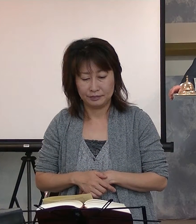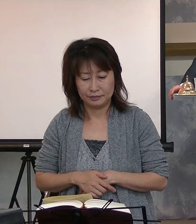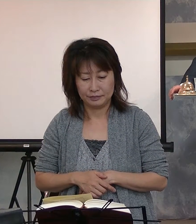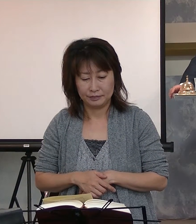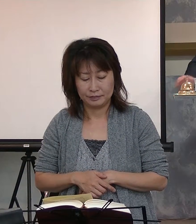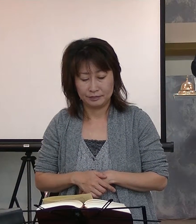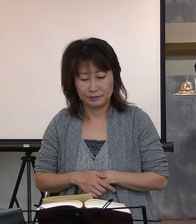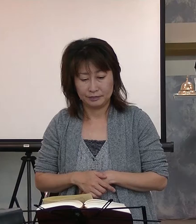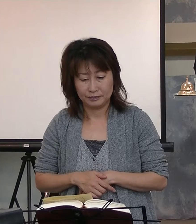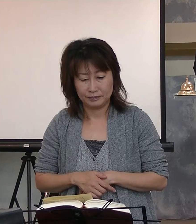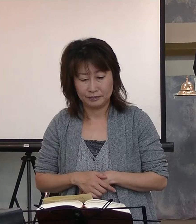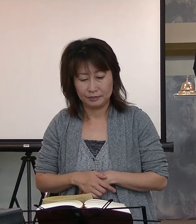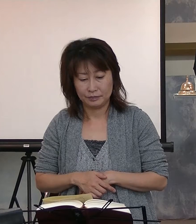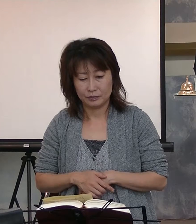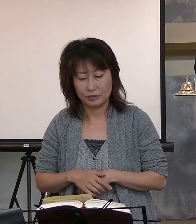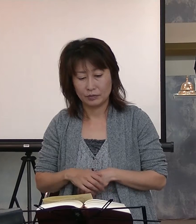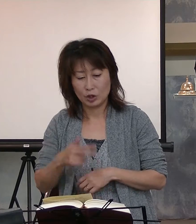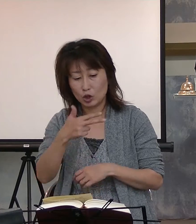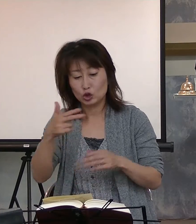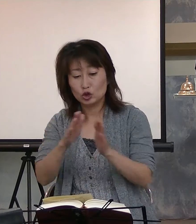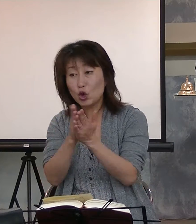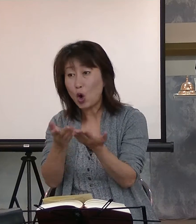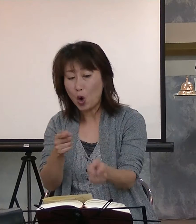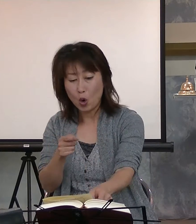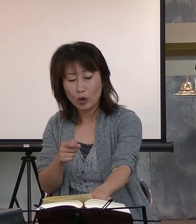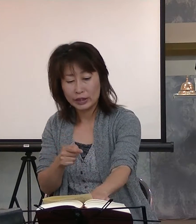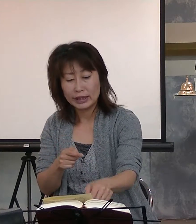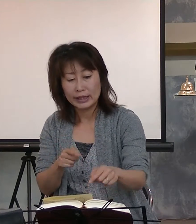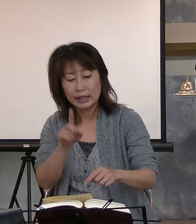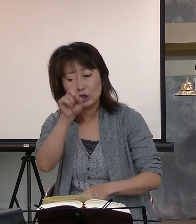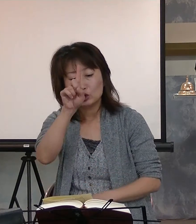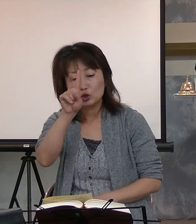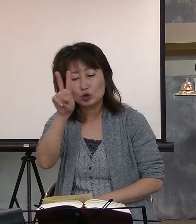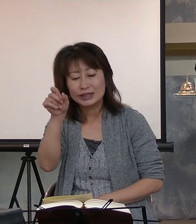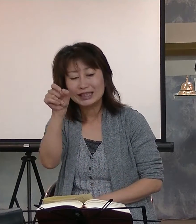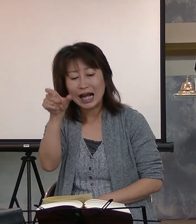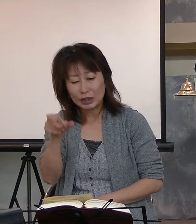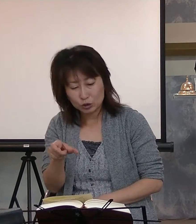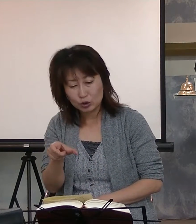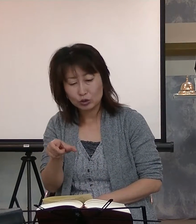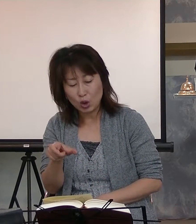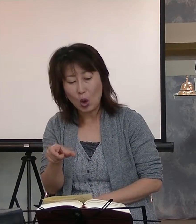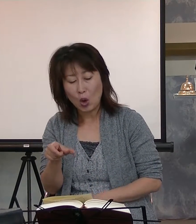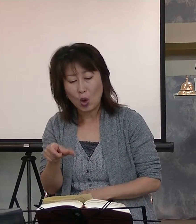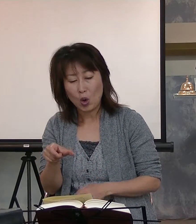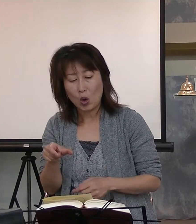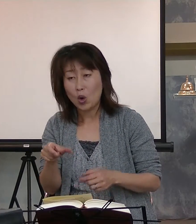ます。週後に12月の教会の行事が